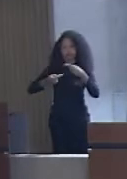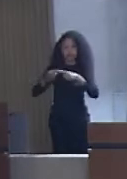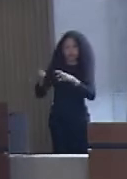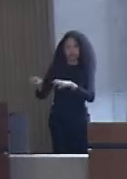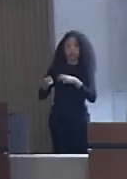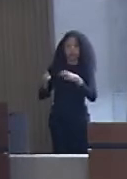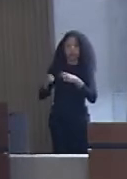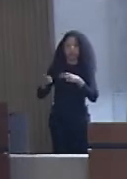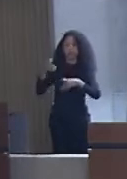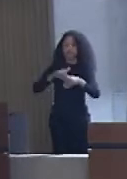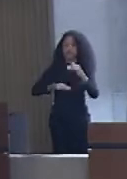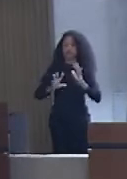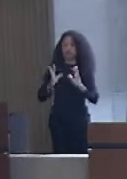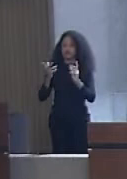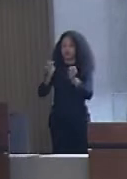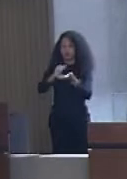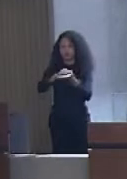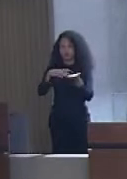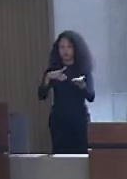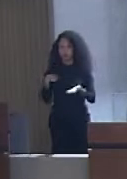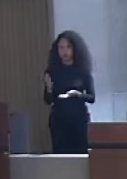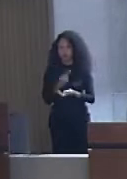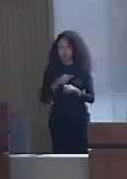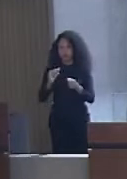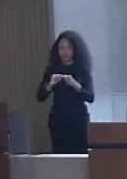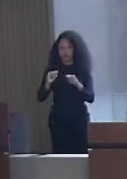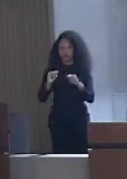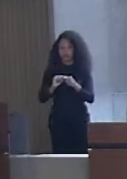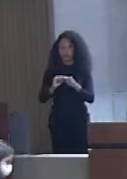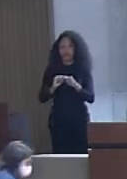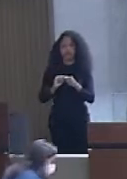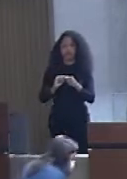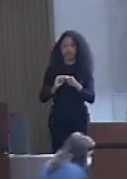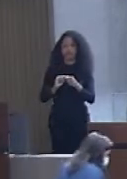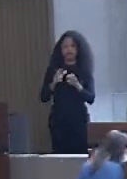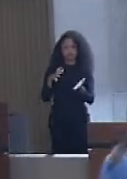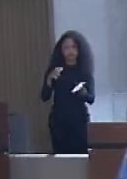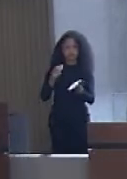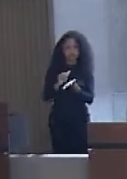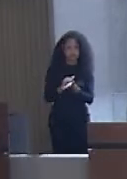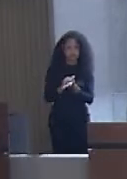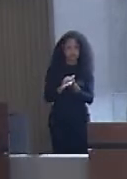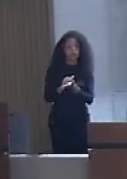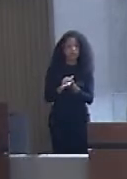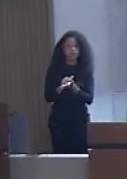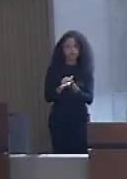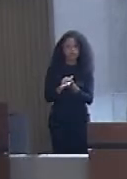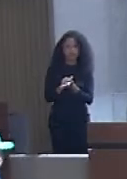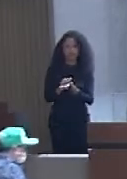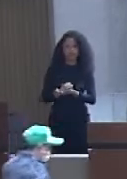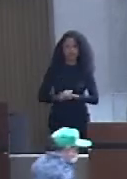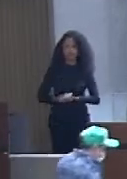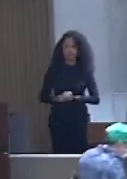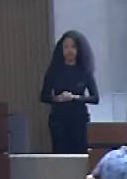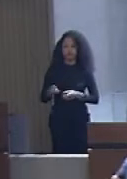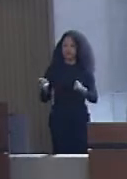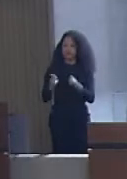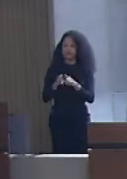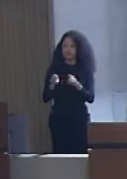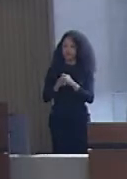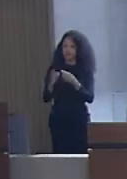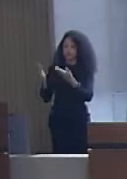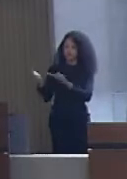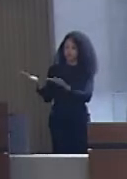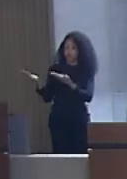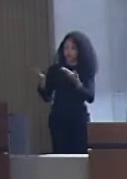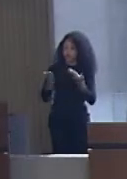presente em todas as atividades que a gente tem feito aqui nesta casa. Queria fazer esse registro quando também fiz o convite a ele